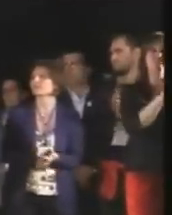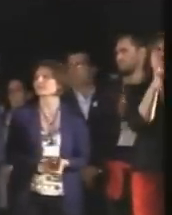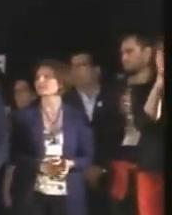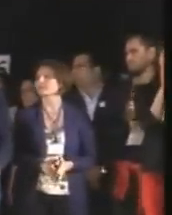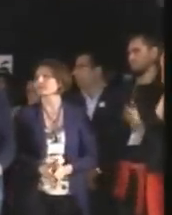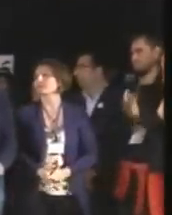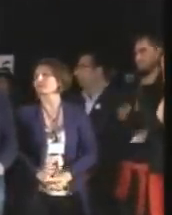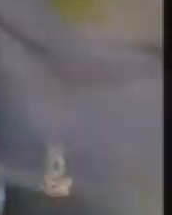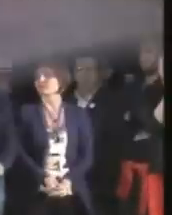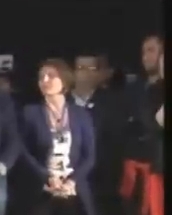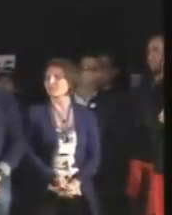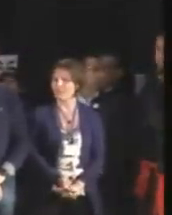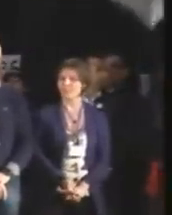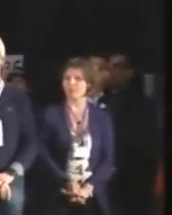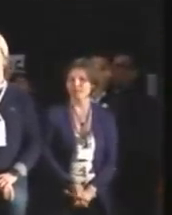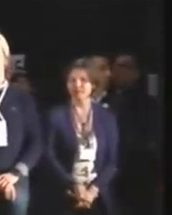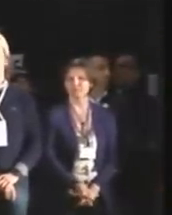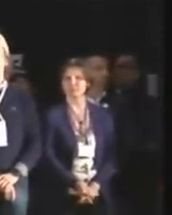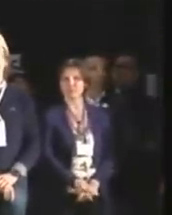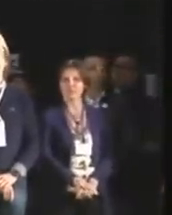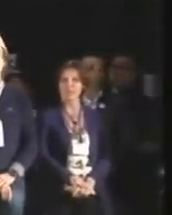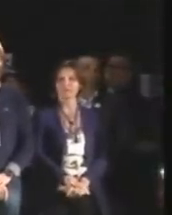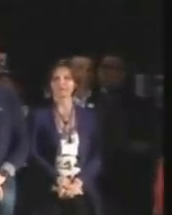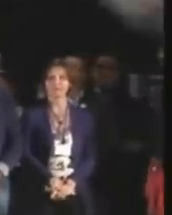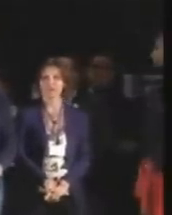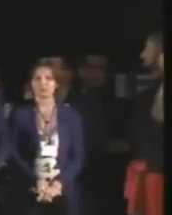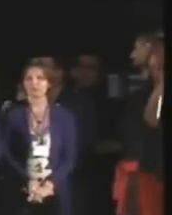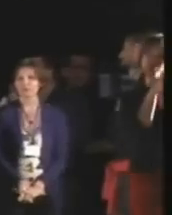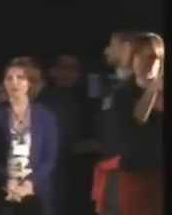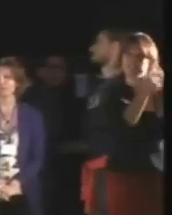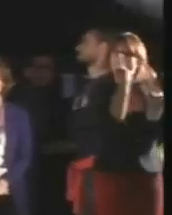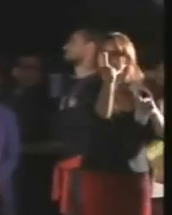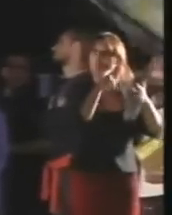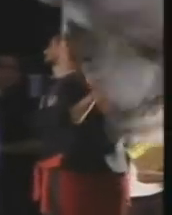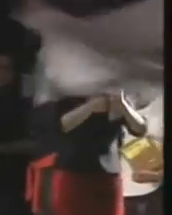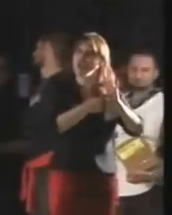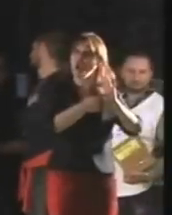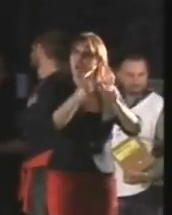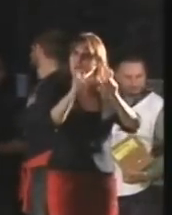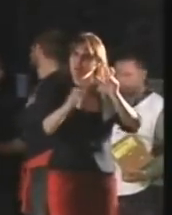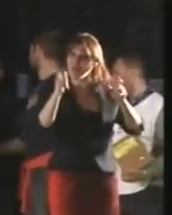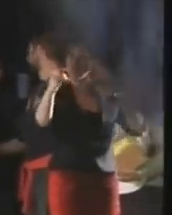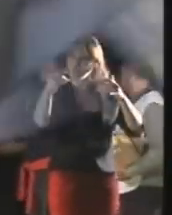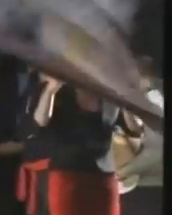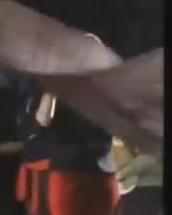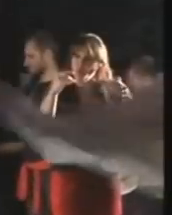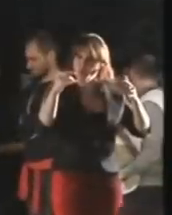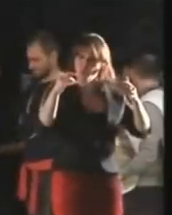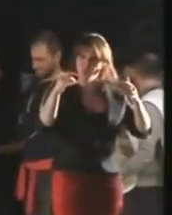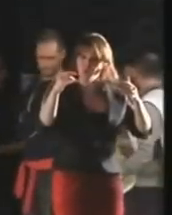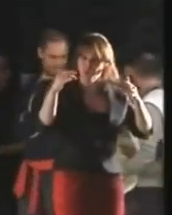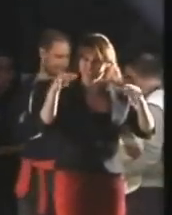gita a Roma. Una gita a Roma, 1 milione di persone a guardarci il nostro Presidente